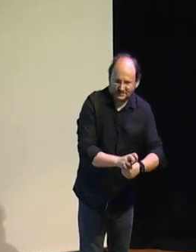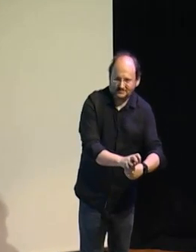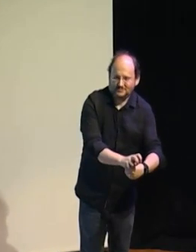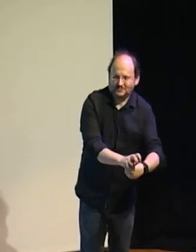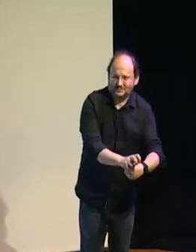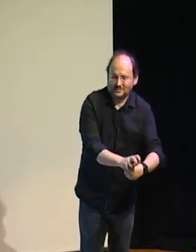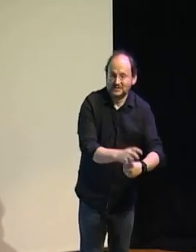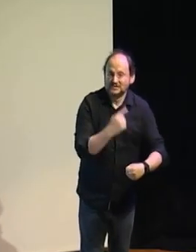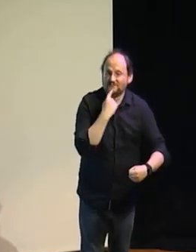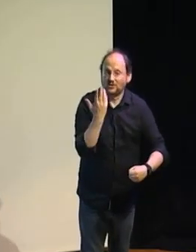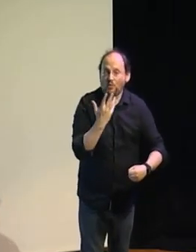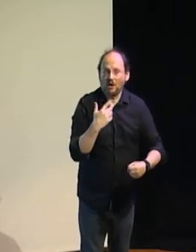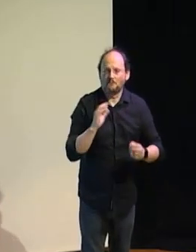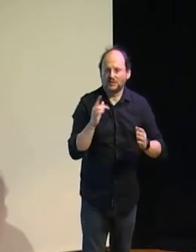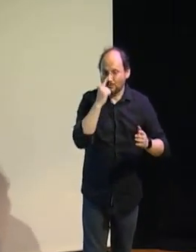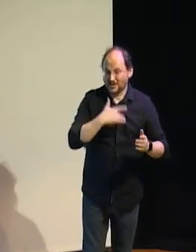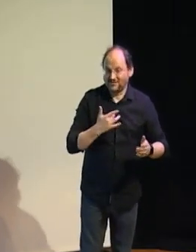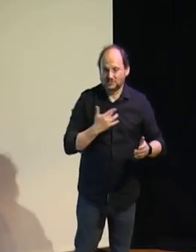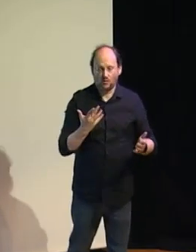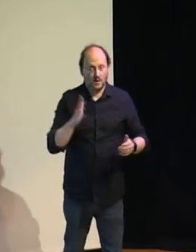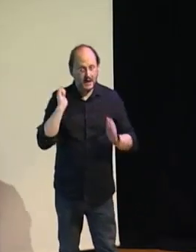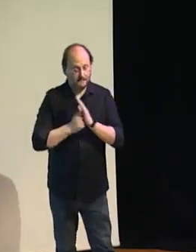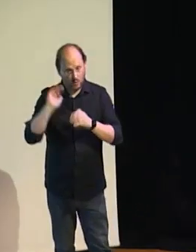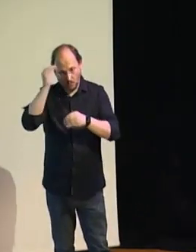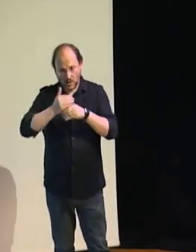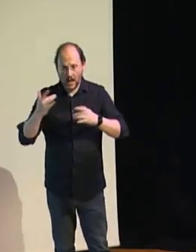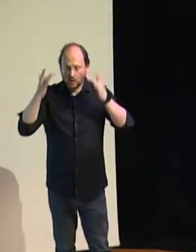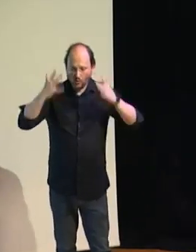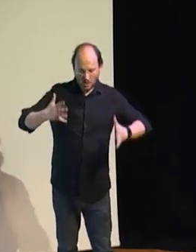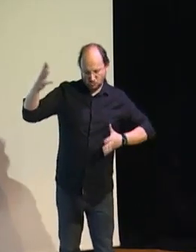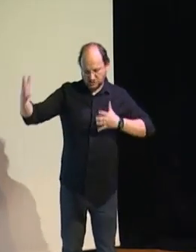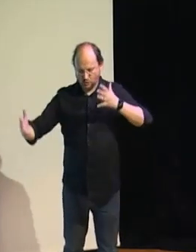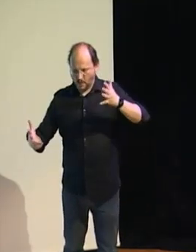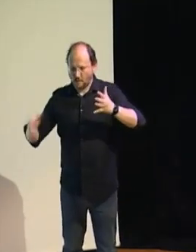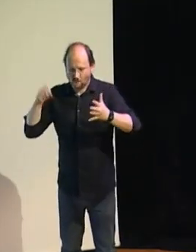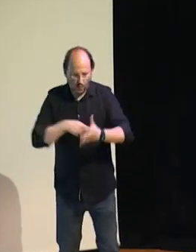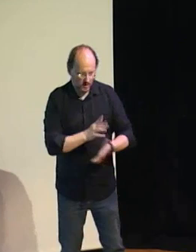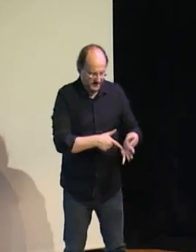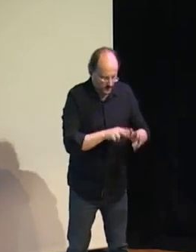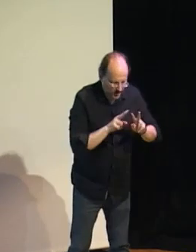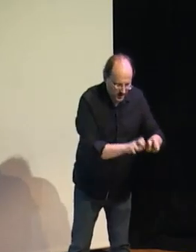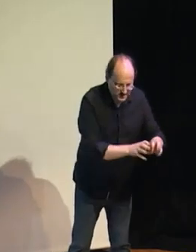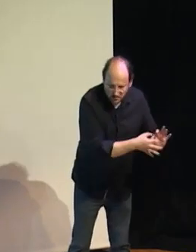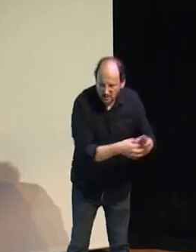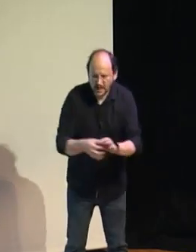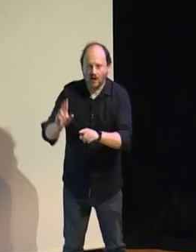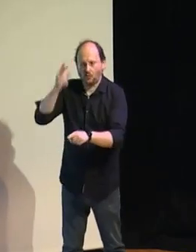des sociétés et qui ont été gardées jusqu'à aujourd'hui. Ce qui veut dire, et c'est mon hypothèse, c'est que la culture du Moyen-Âge